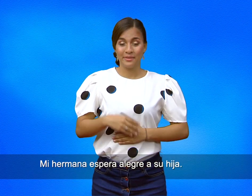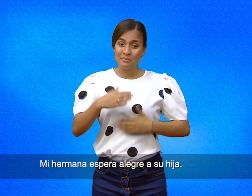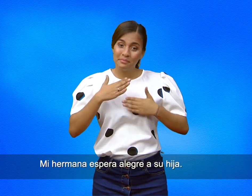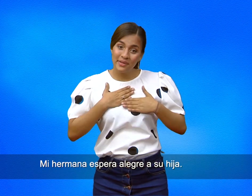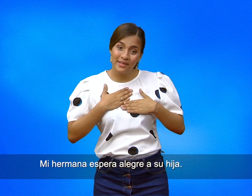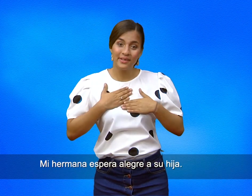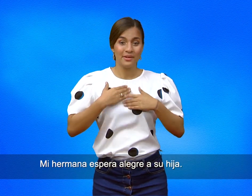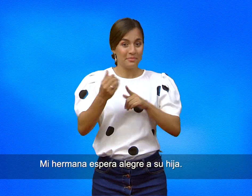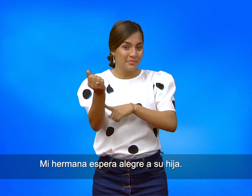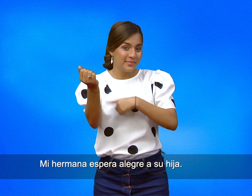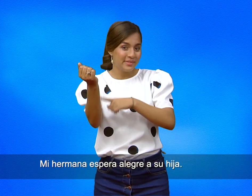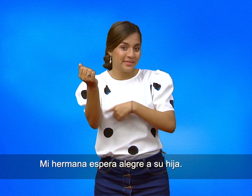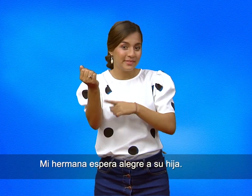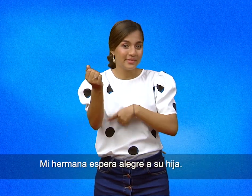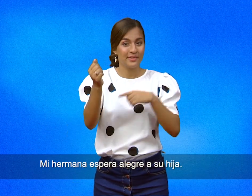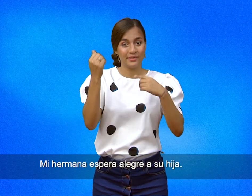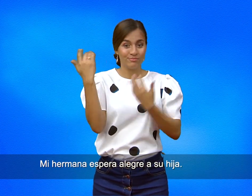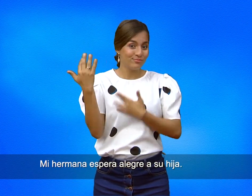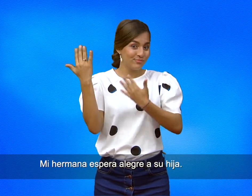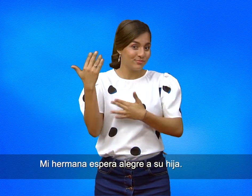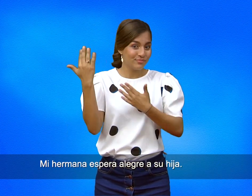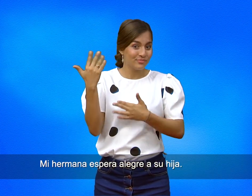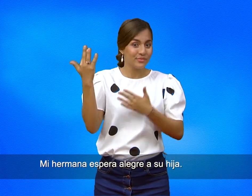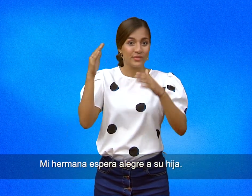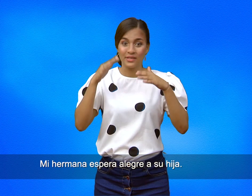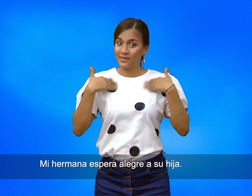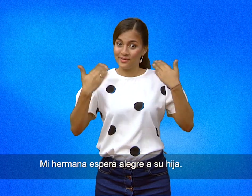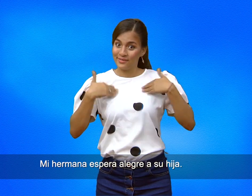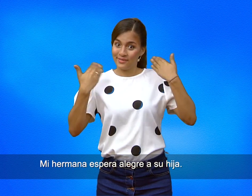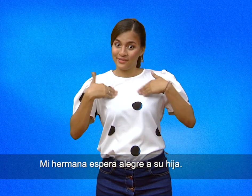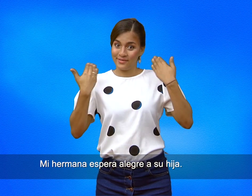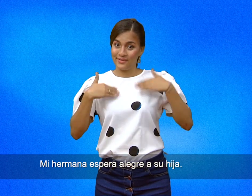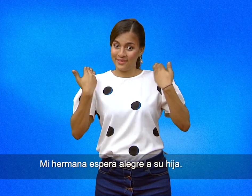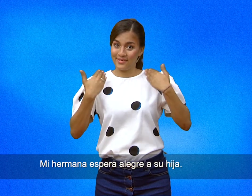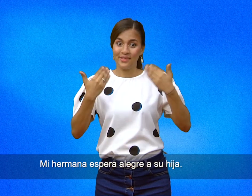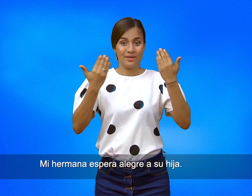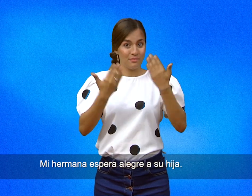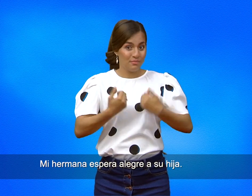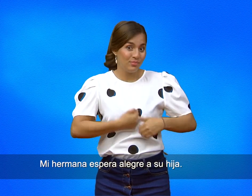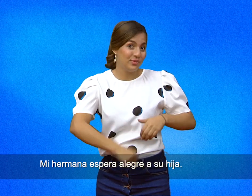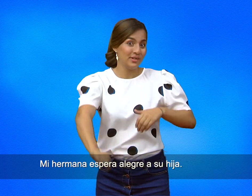Mi hermana espera alegre a su hija.